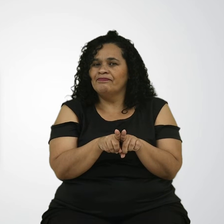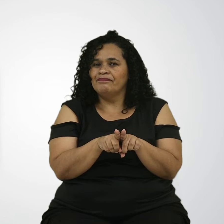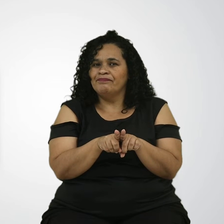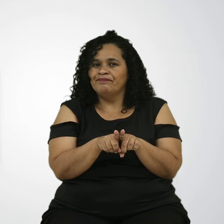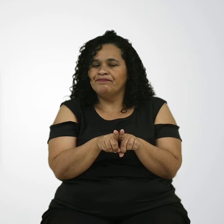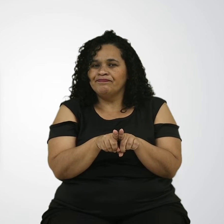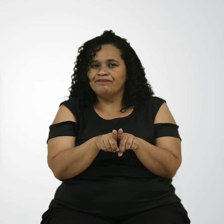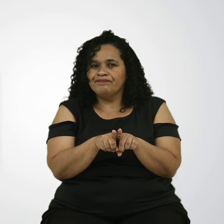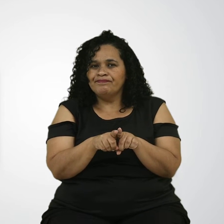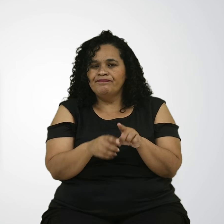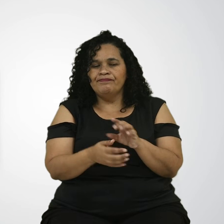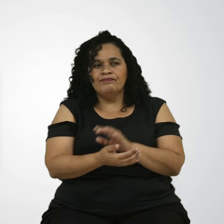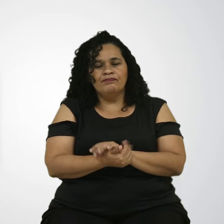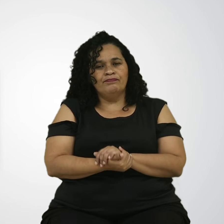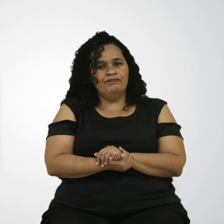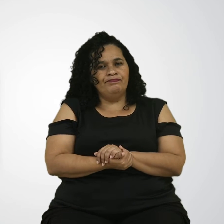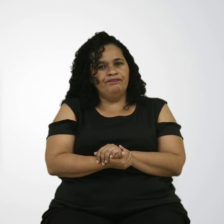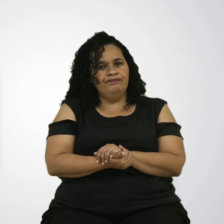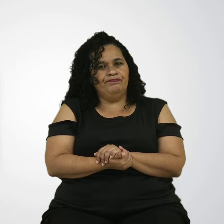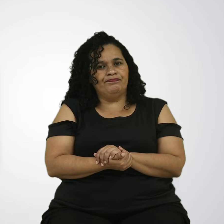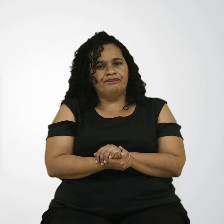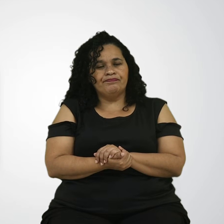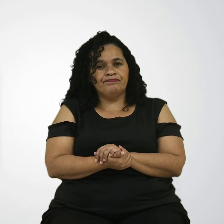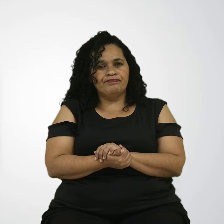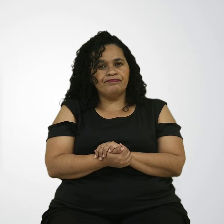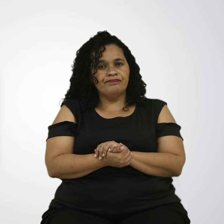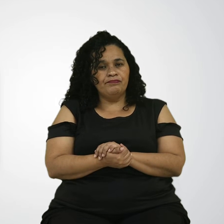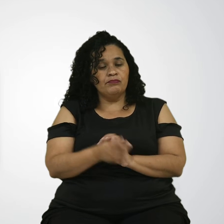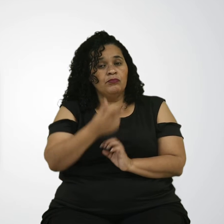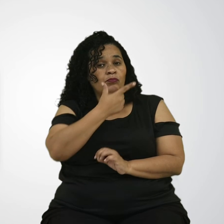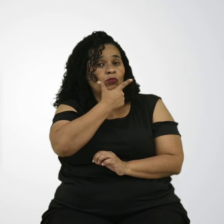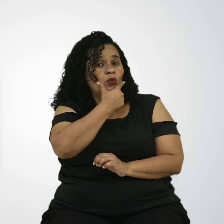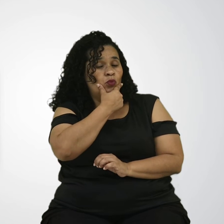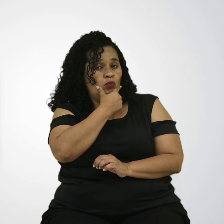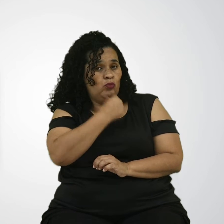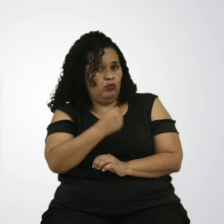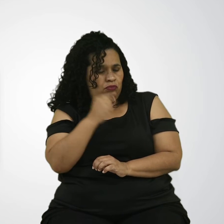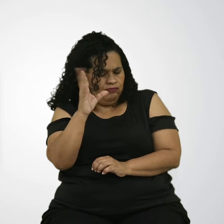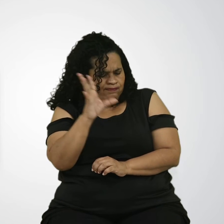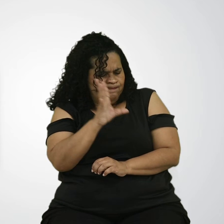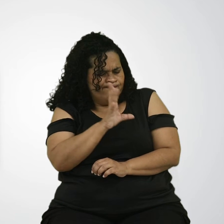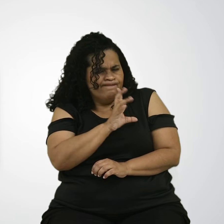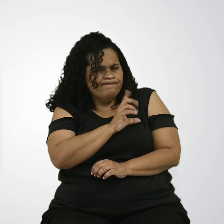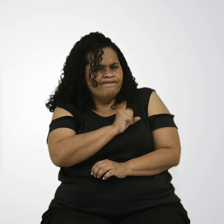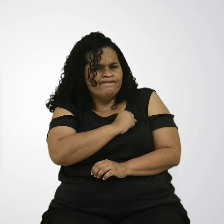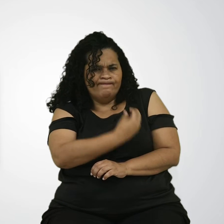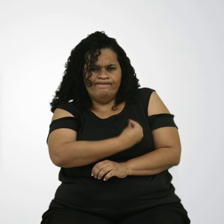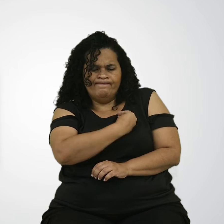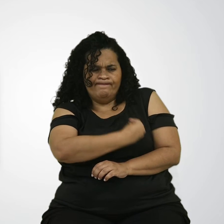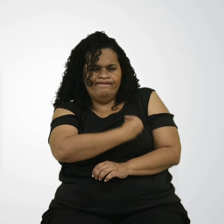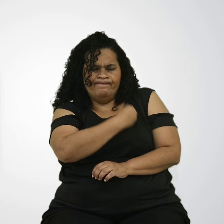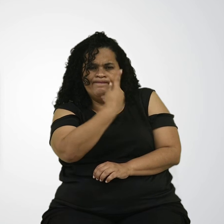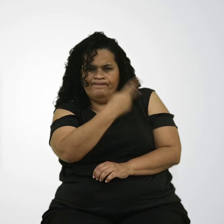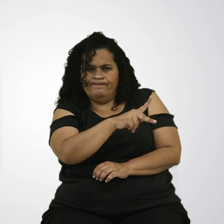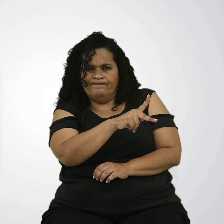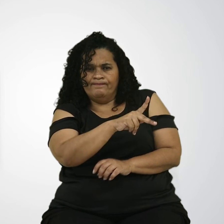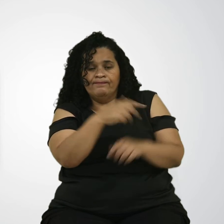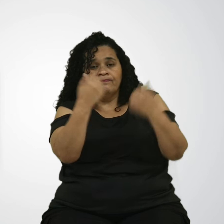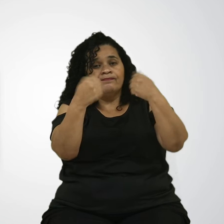Então, no mesmo nível que este homem se ama, ele deve amar a sua